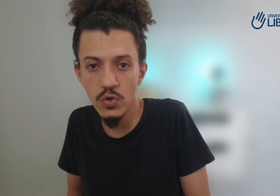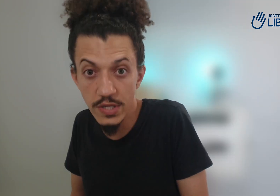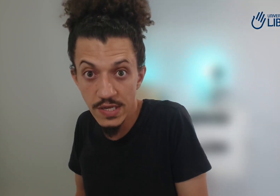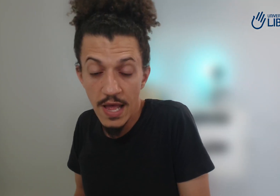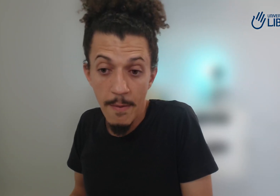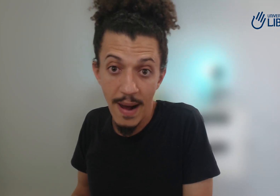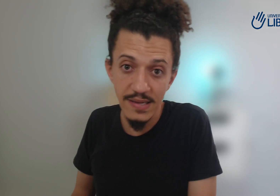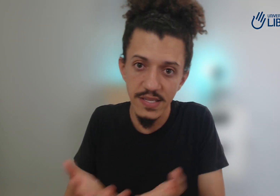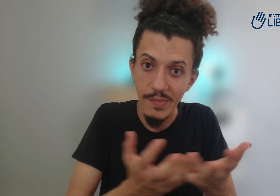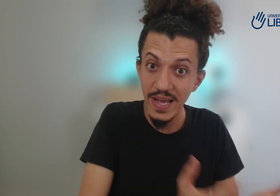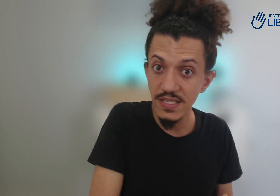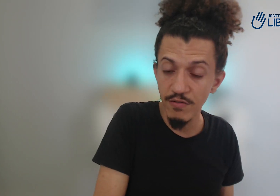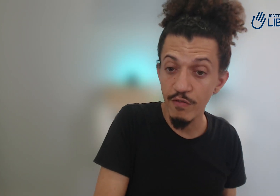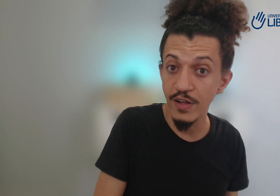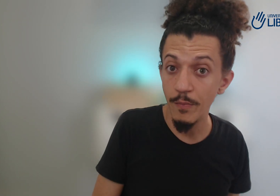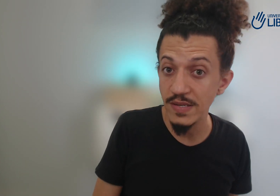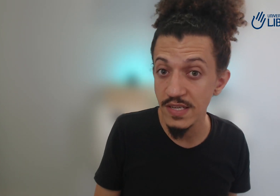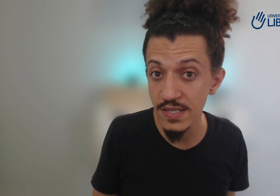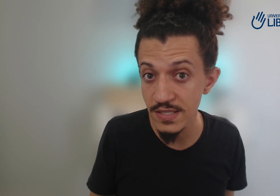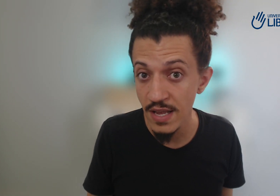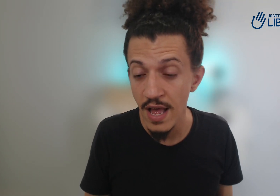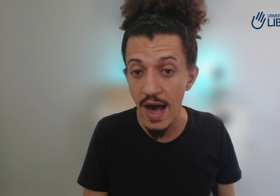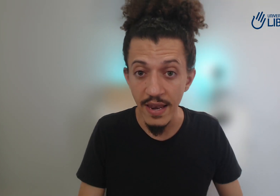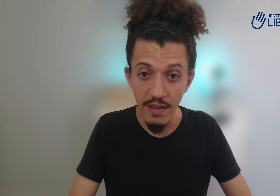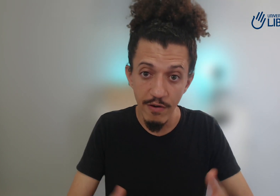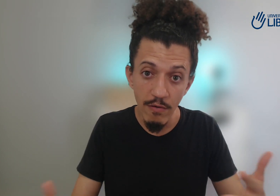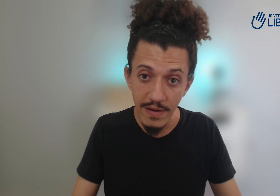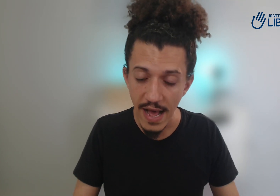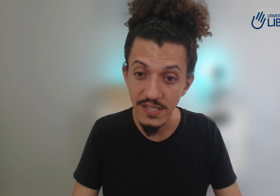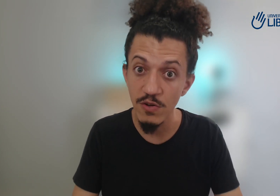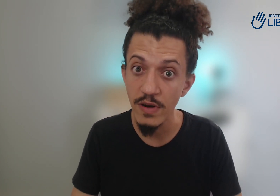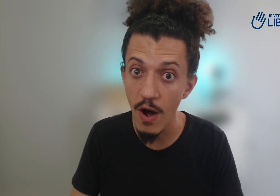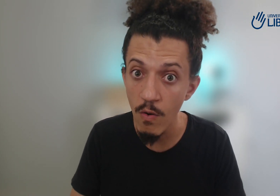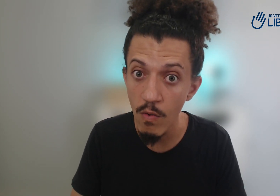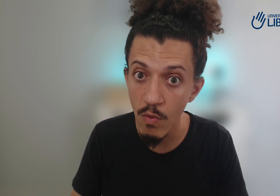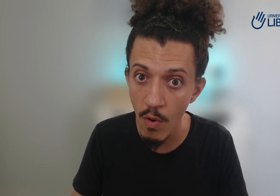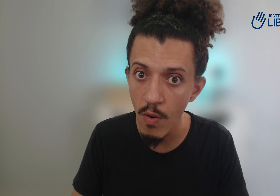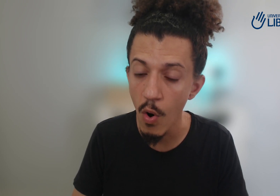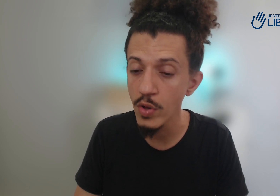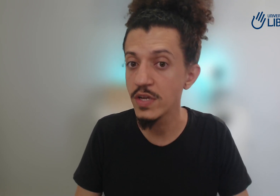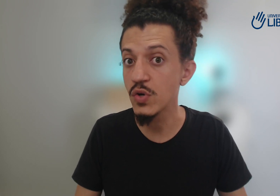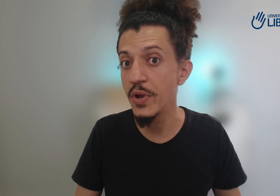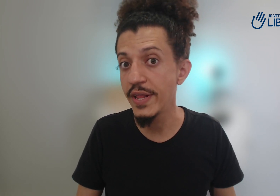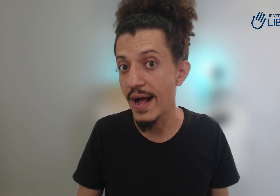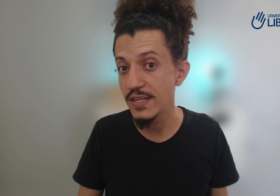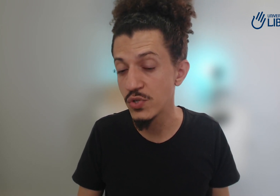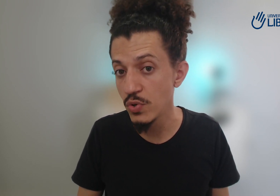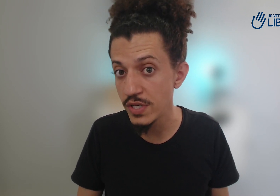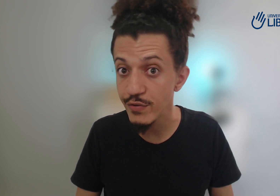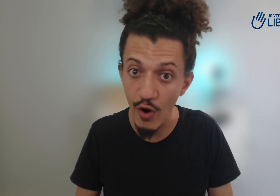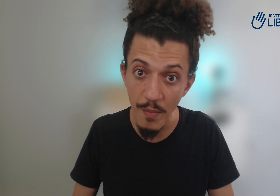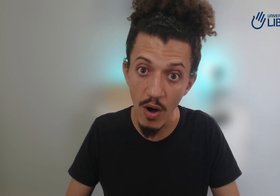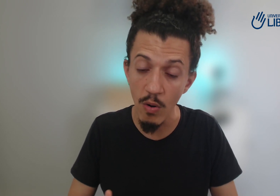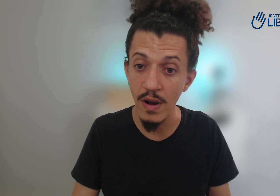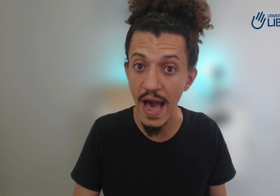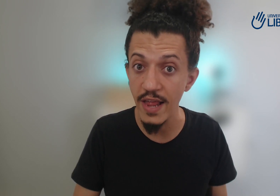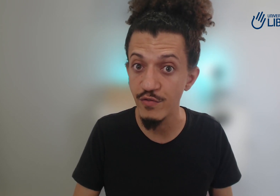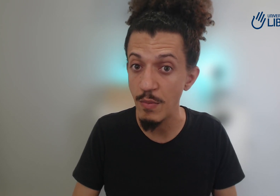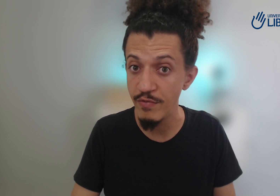surdas, mas também desenvolvendo pesquisas a nível nacional com outras comunidades surdas de forma online, de forma